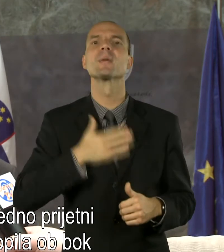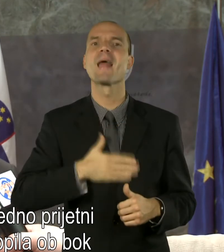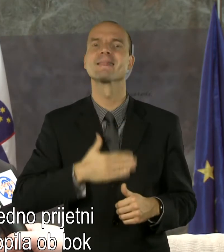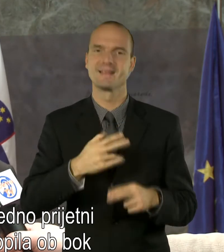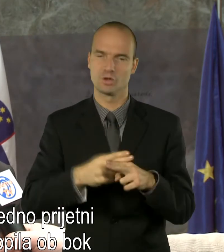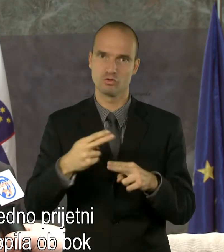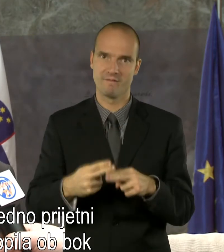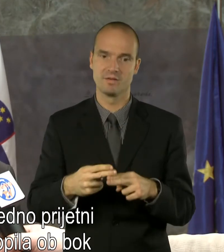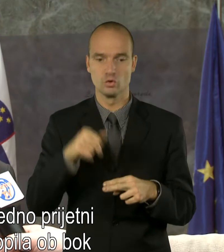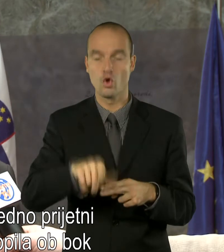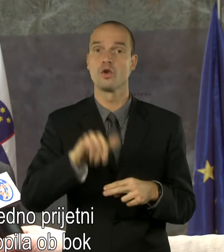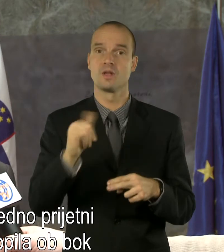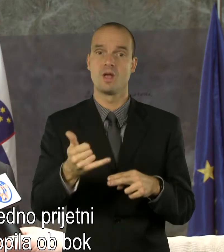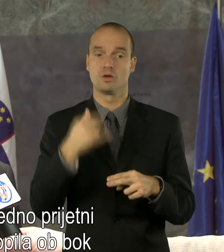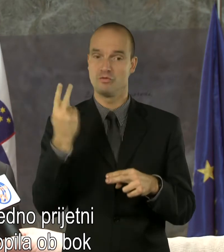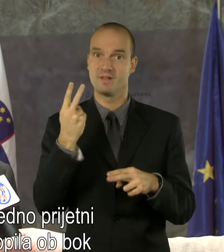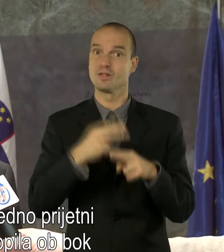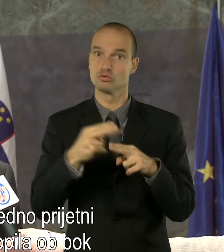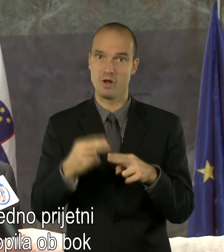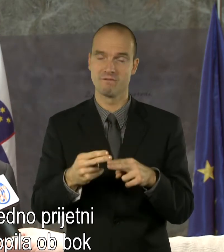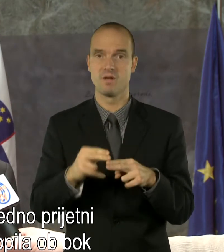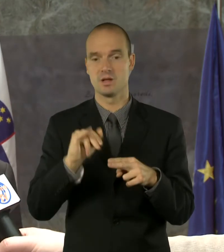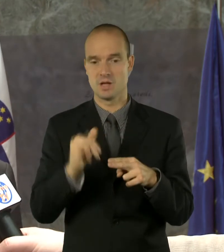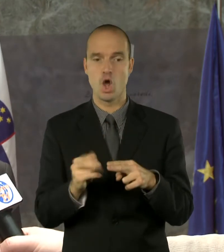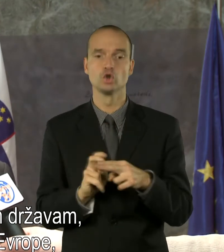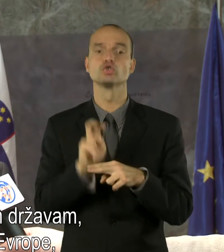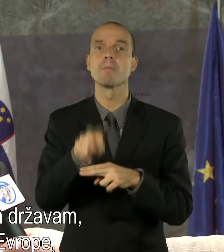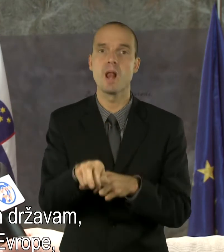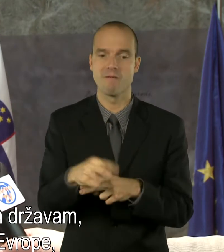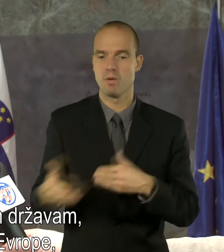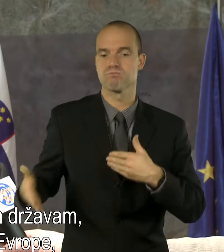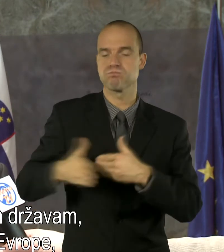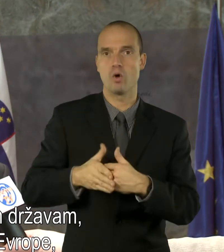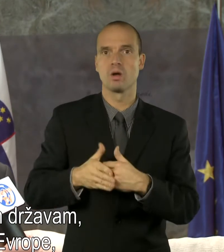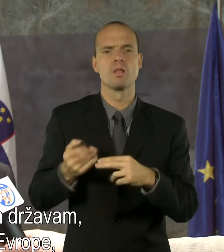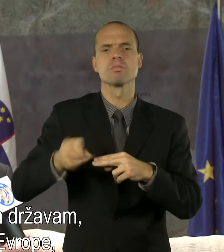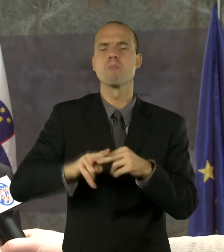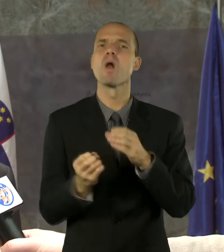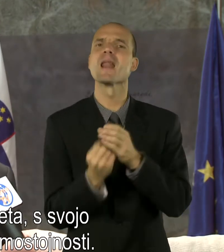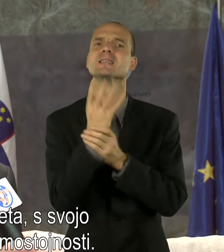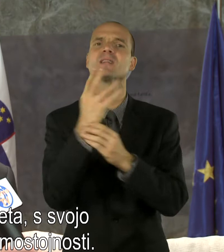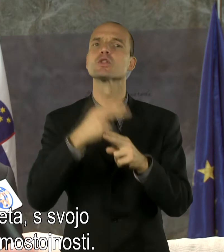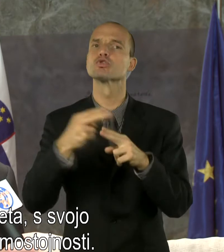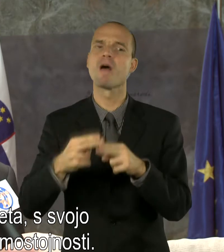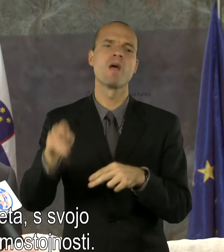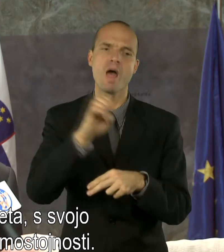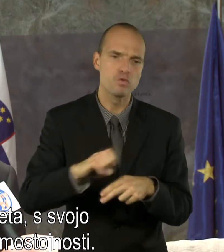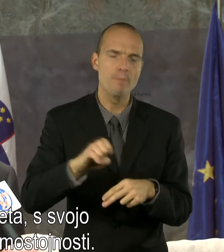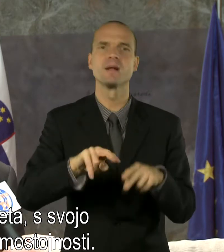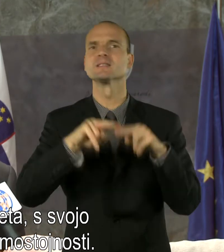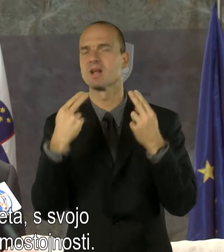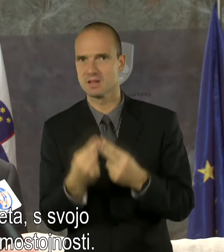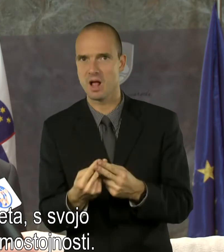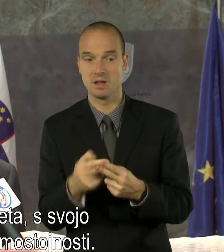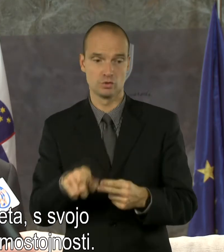državi, da je to država, ki je stopila ob bok najrazvitejšim državam, ne samo Evrope, ampak tudi sveta s svojo